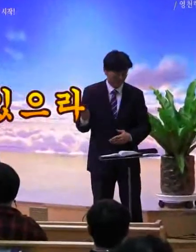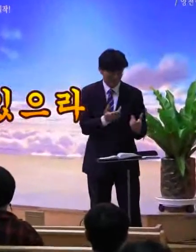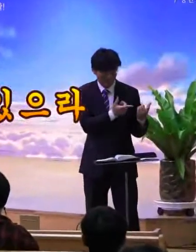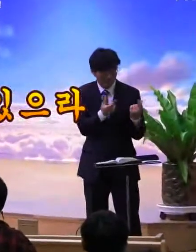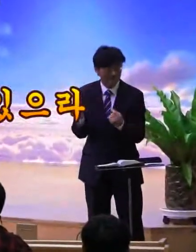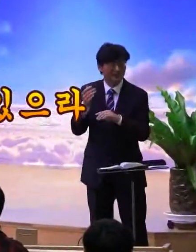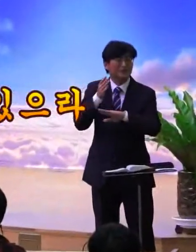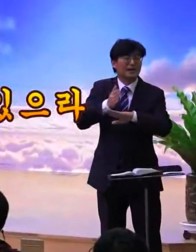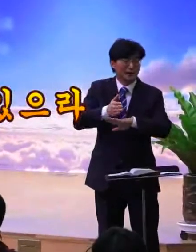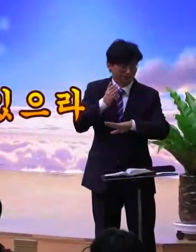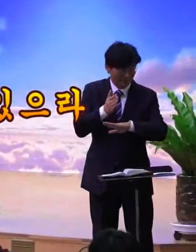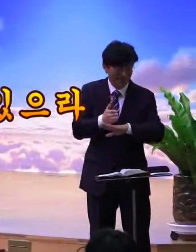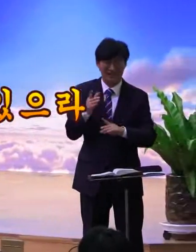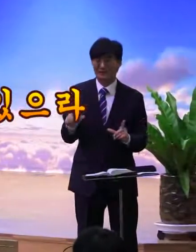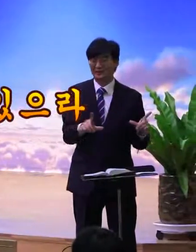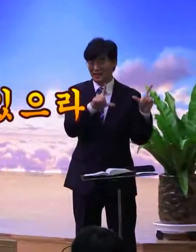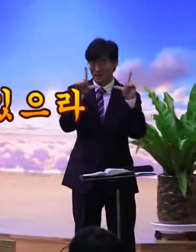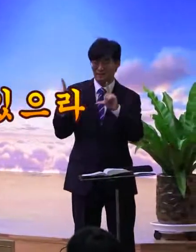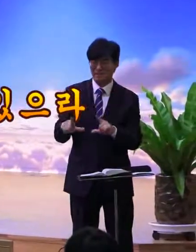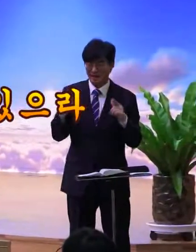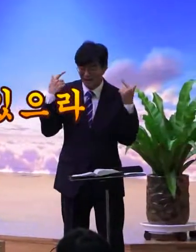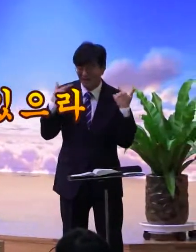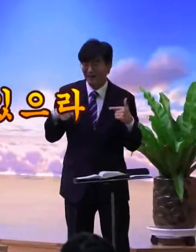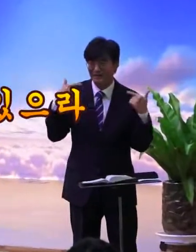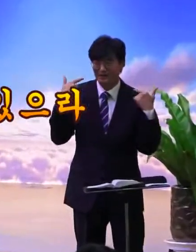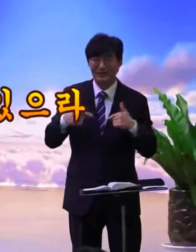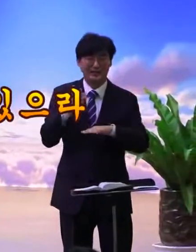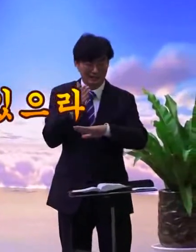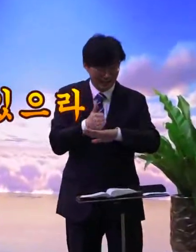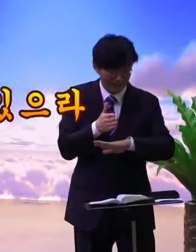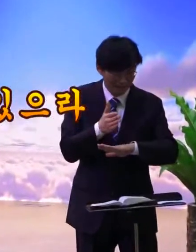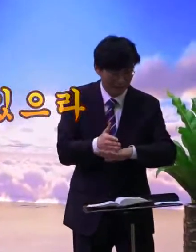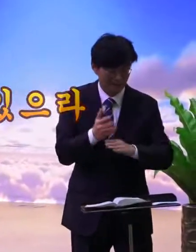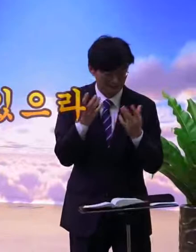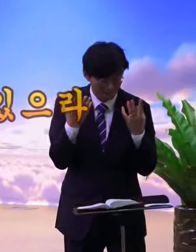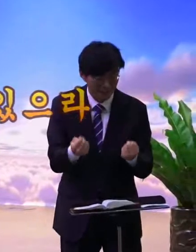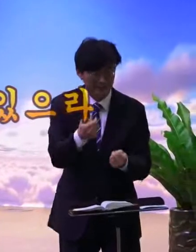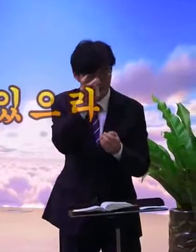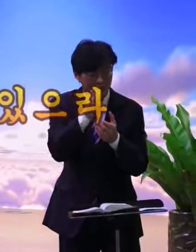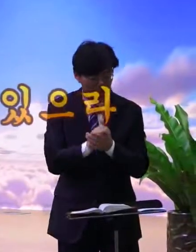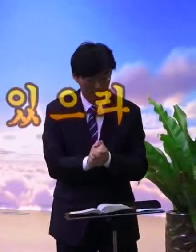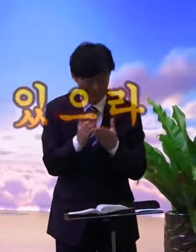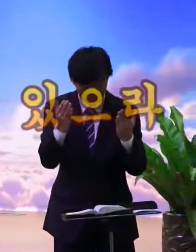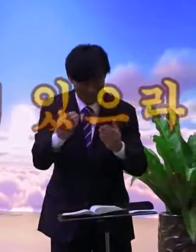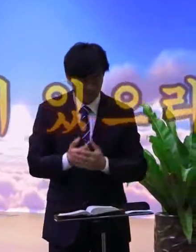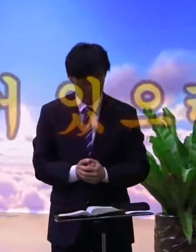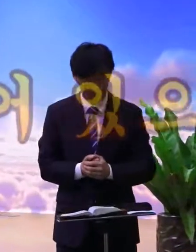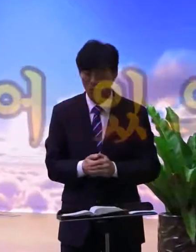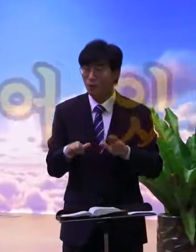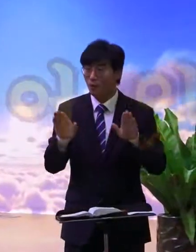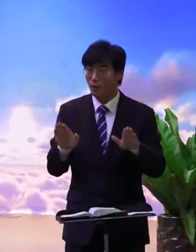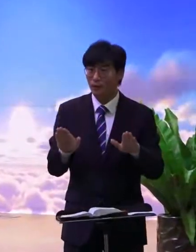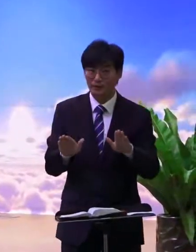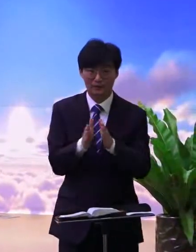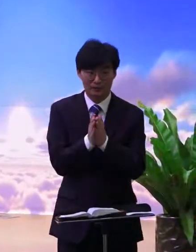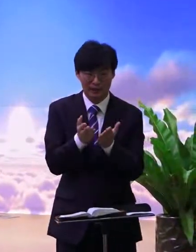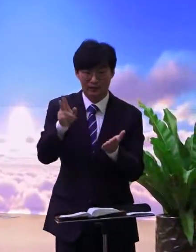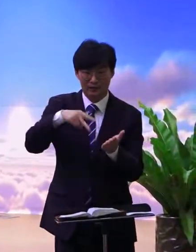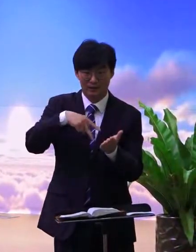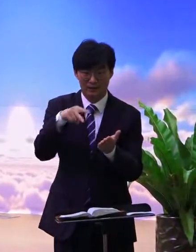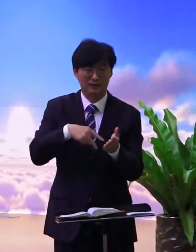여러분의 삶에 늘 감사 있기를 바랍니다. 아멘. 오늘 본문이 굉장히 짧은데 기도를 계속하고